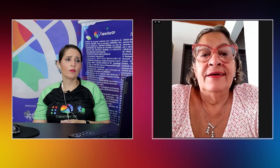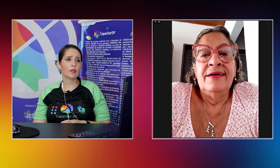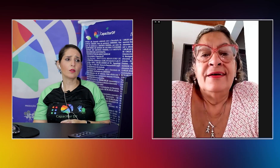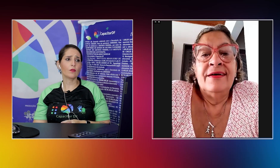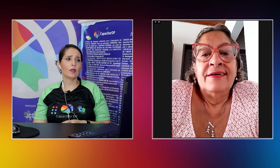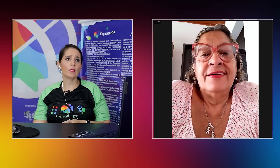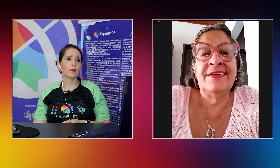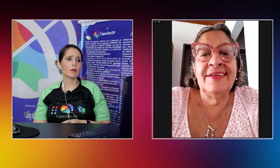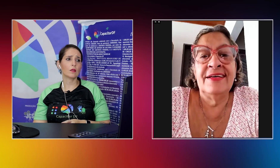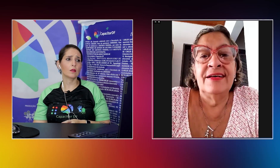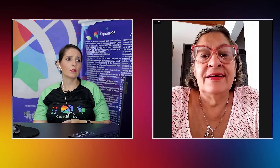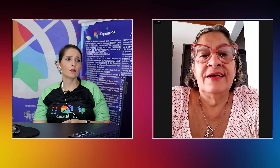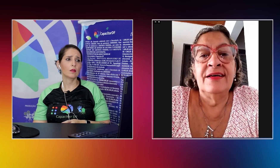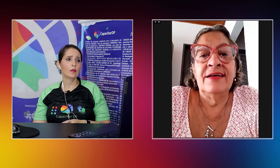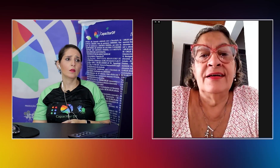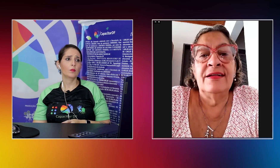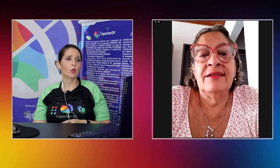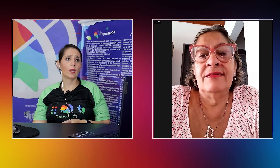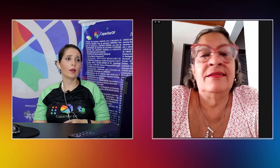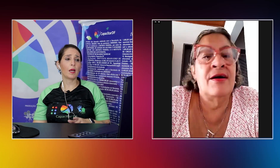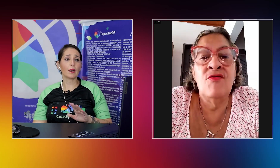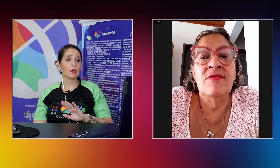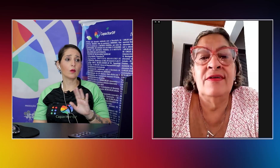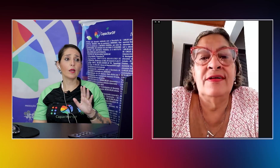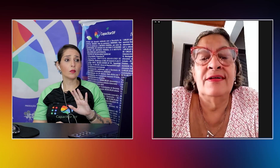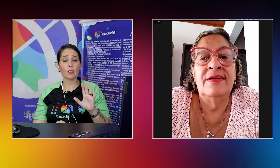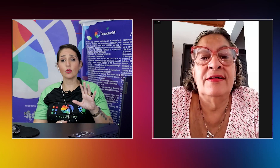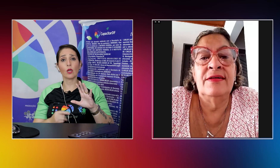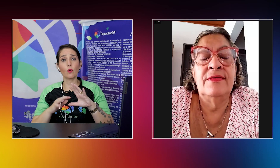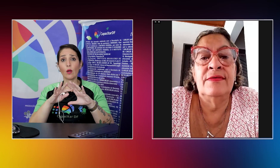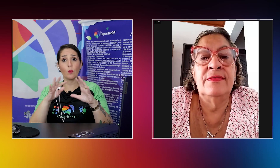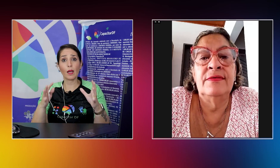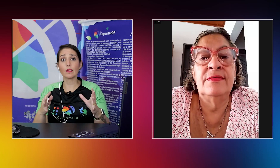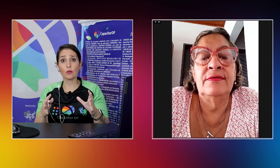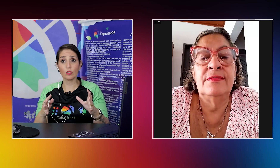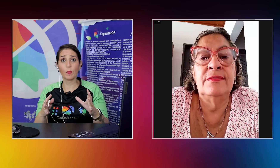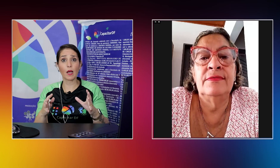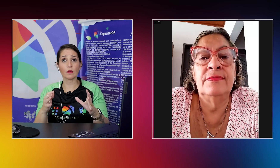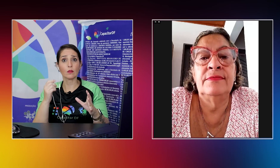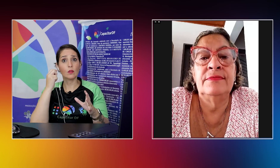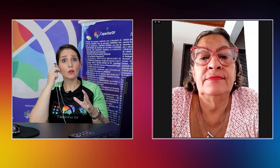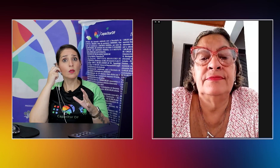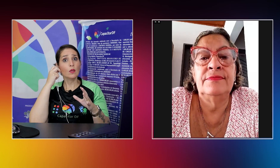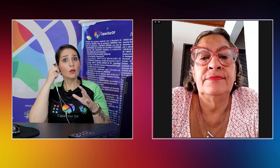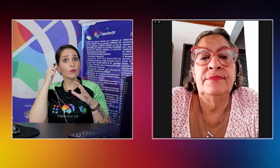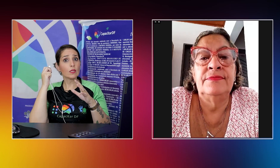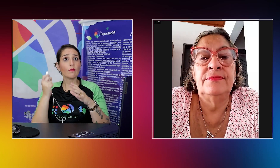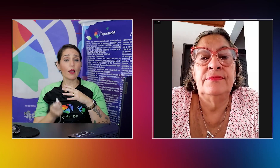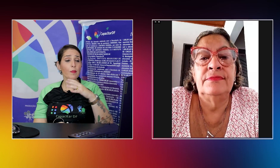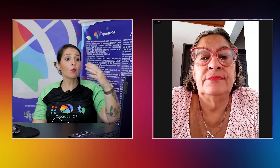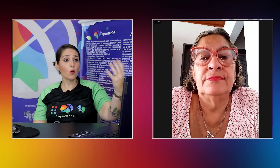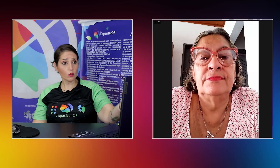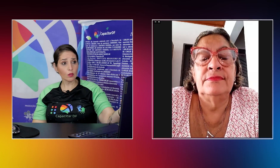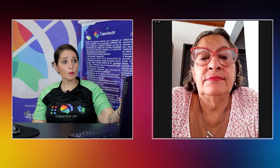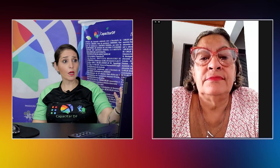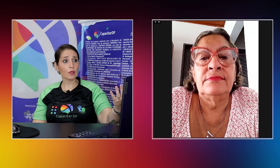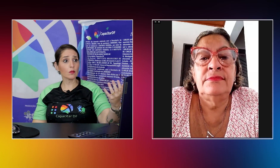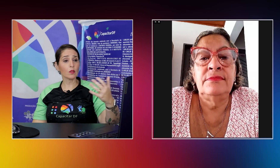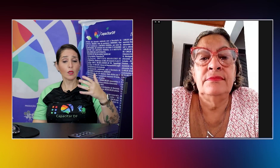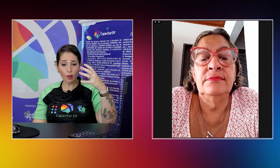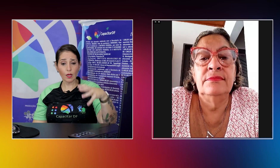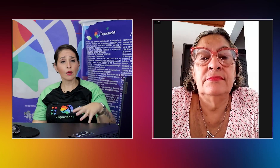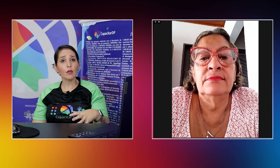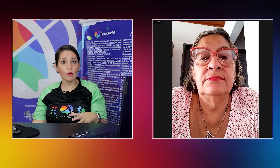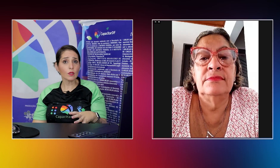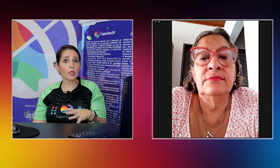Não vai fazer diferença. Porque a Não? marcação é a seguinte, é uma marcação de espaço. Você vai para um outro espaço,